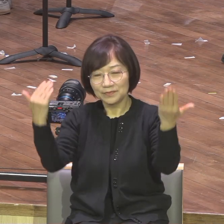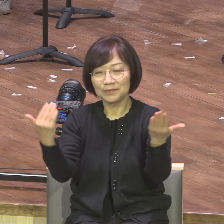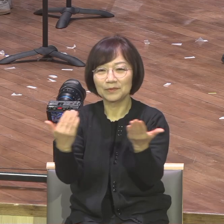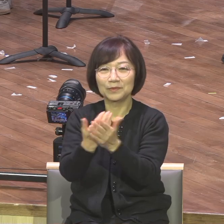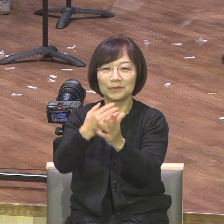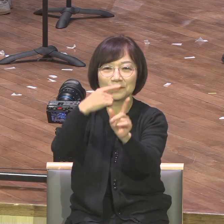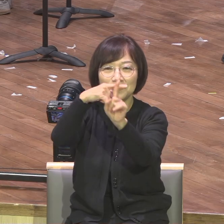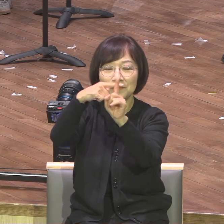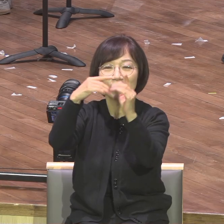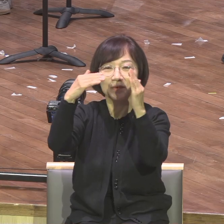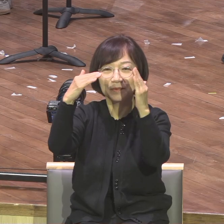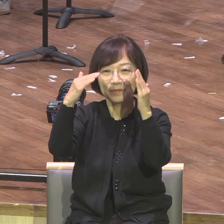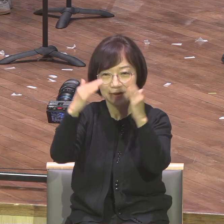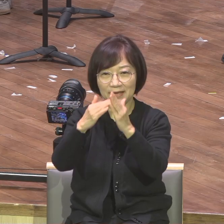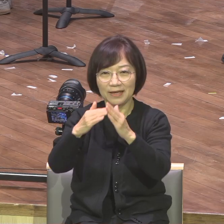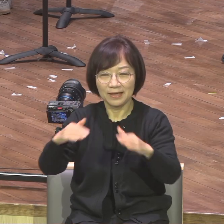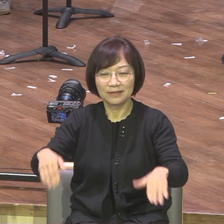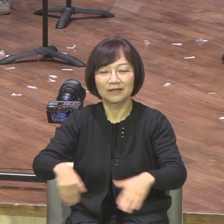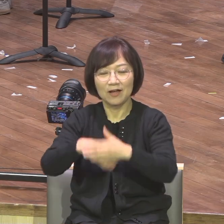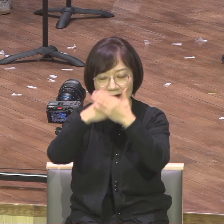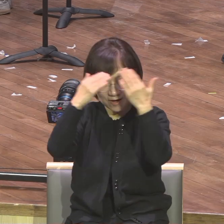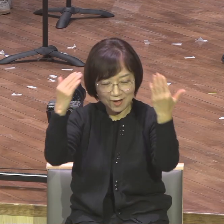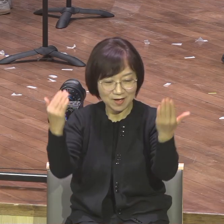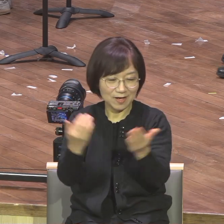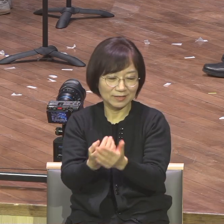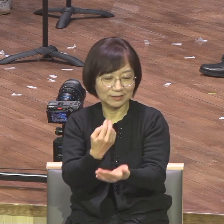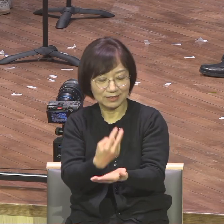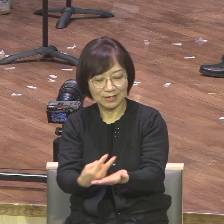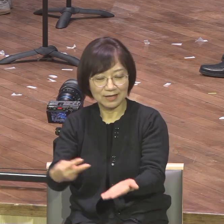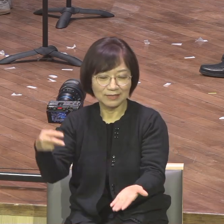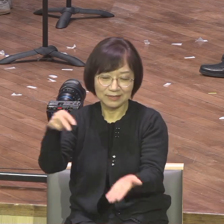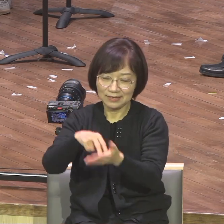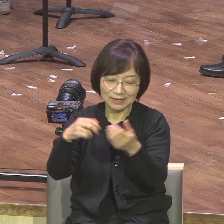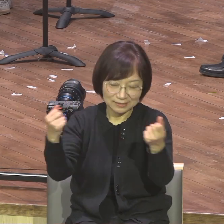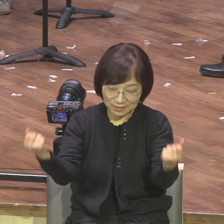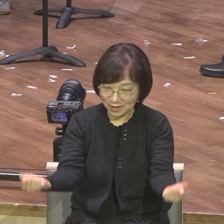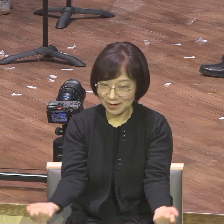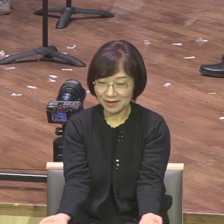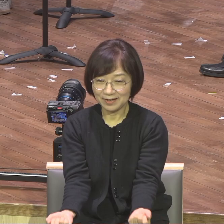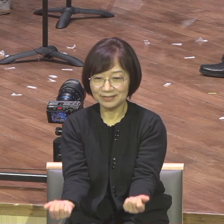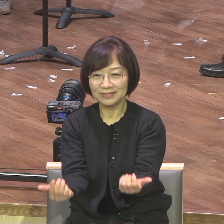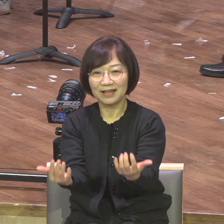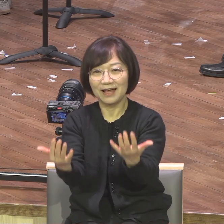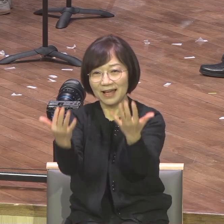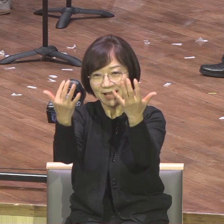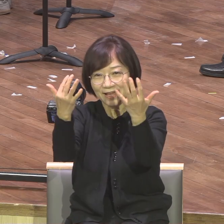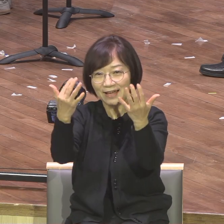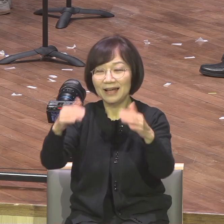Thank you.